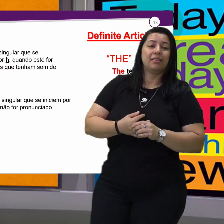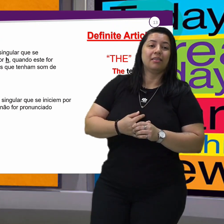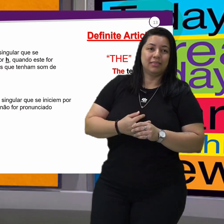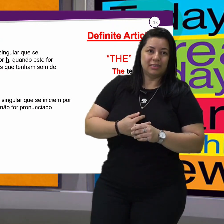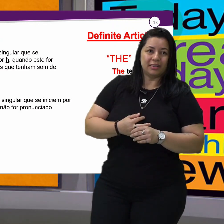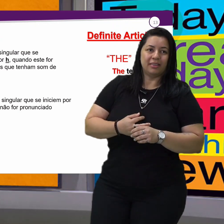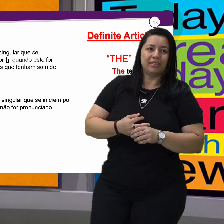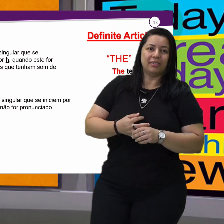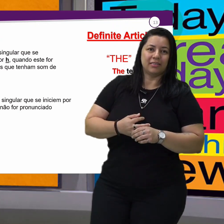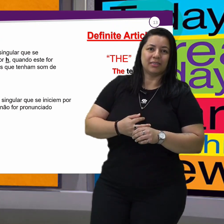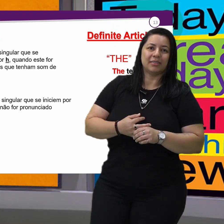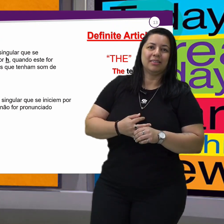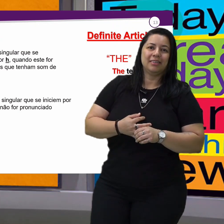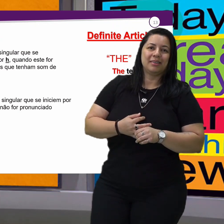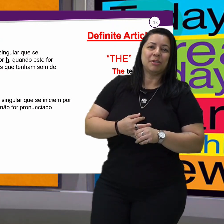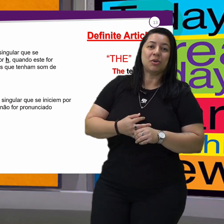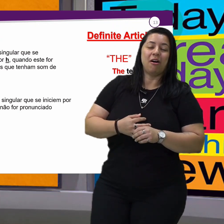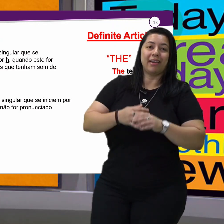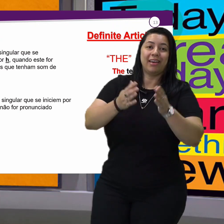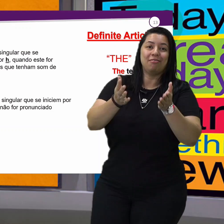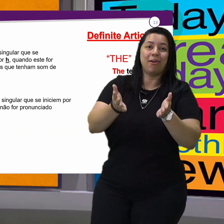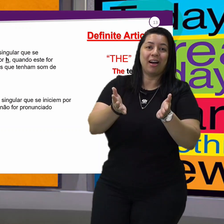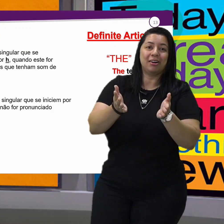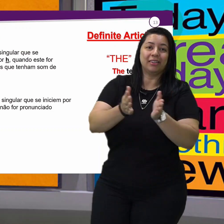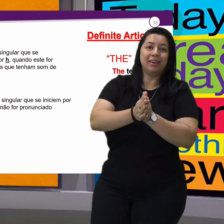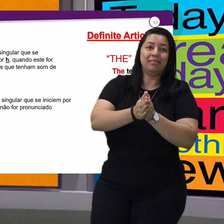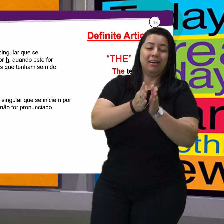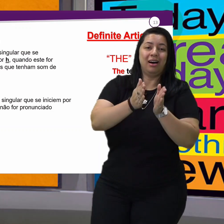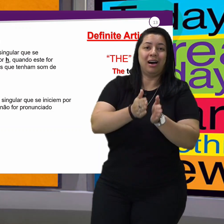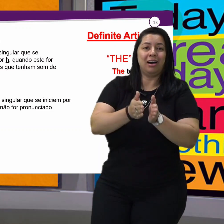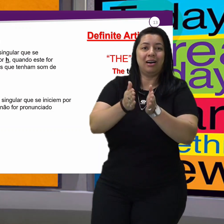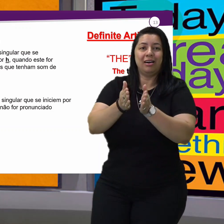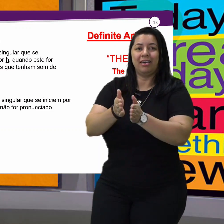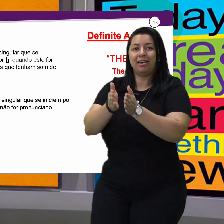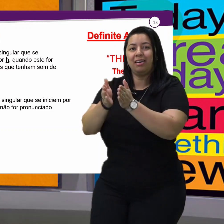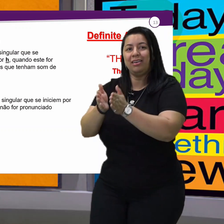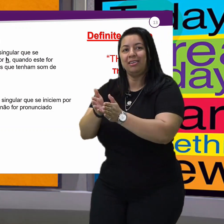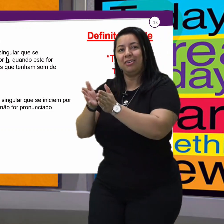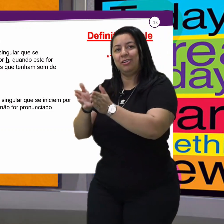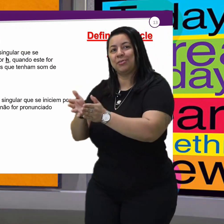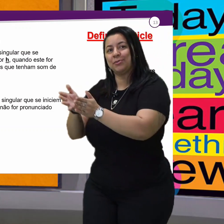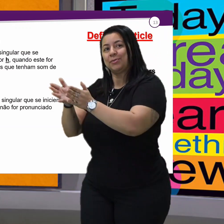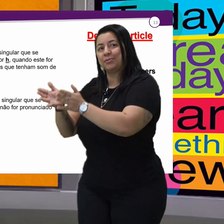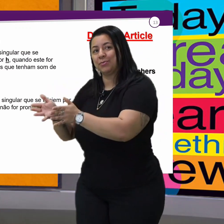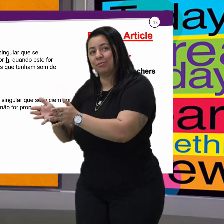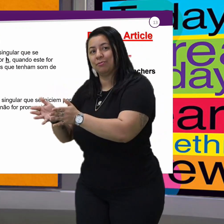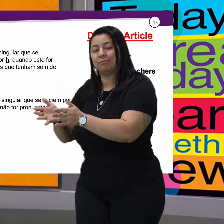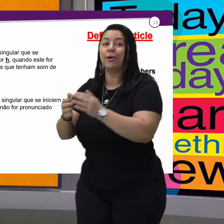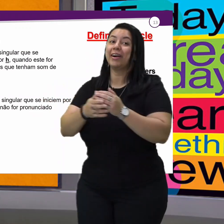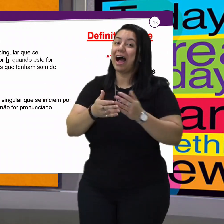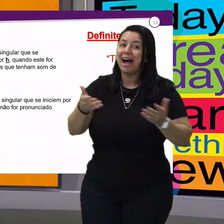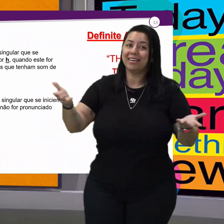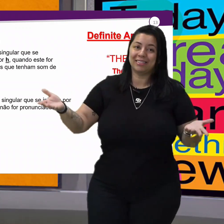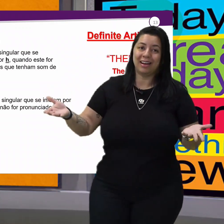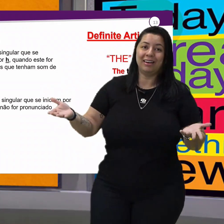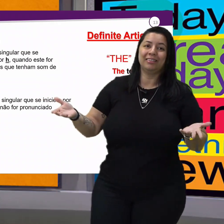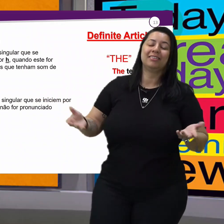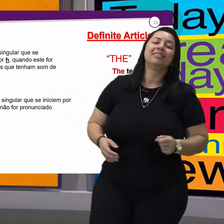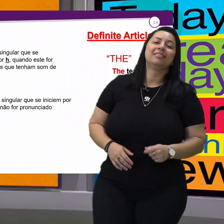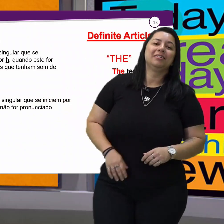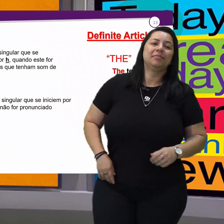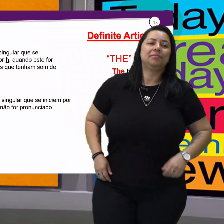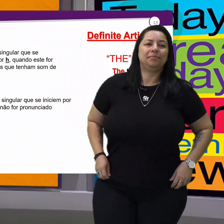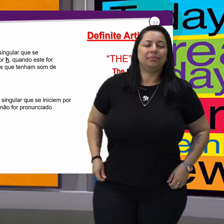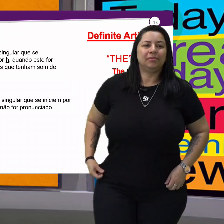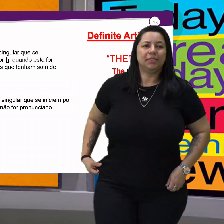contrário, consoante, vogal. Pessoal, o que é vogal, né? Vogal. A, E, I, O, U. Exatamente. Vogais, tá?